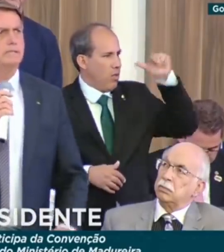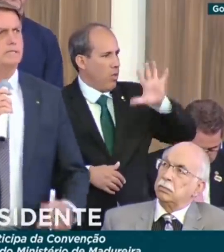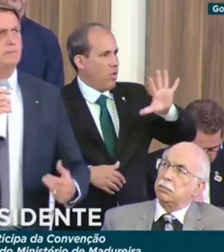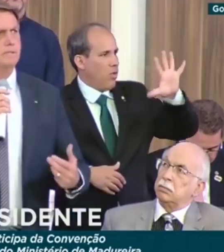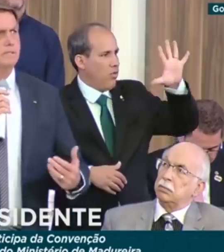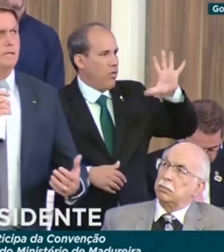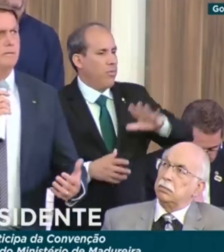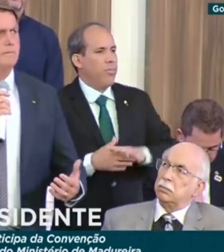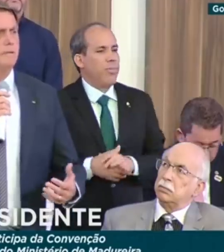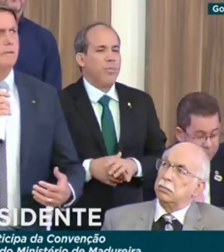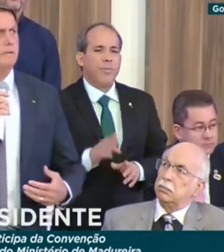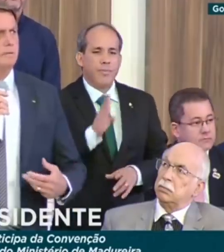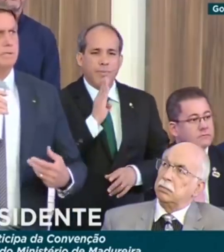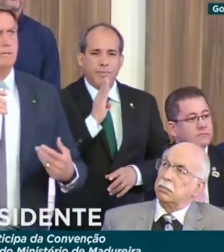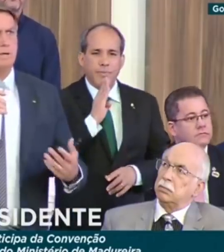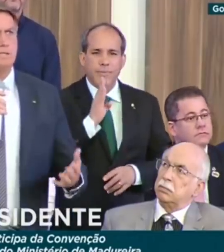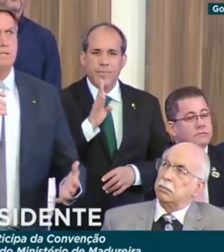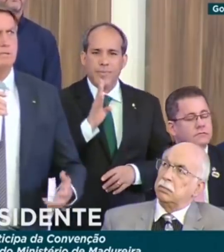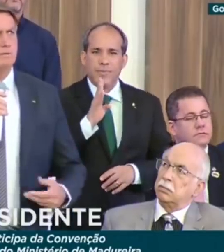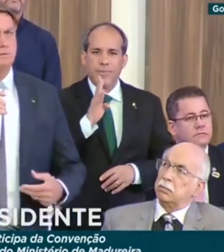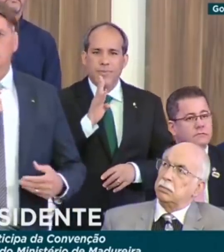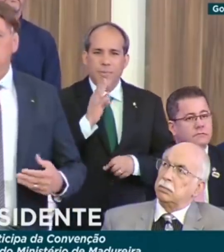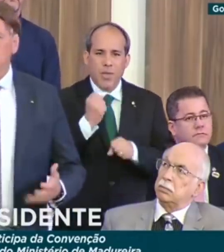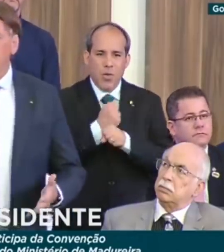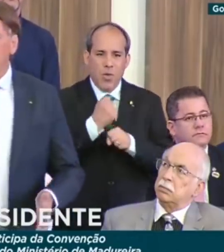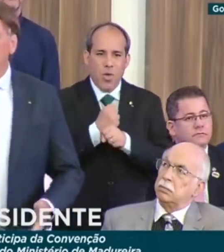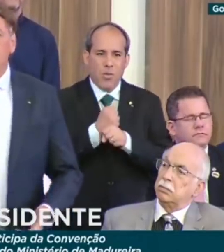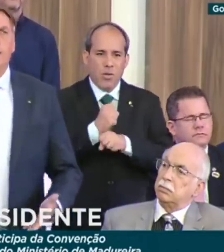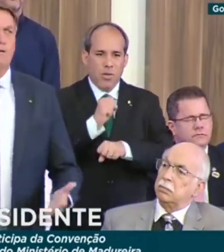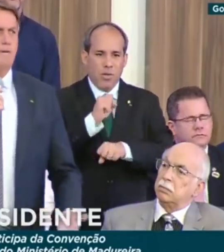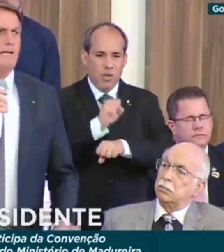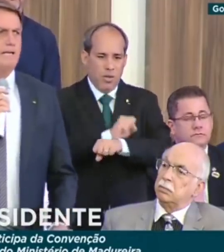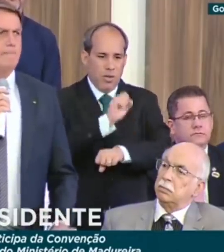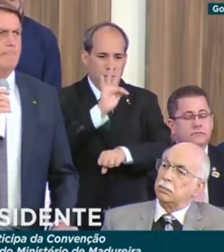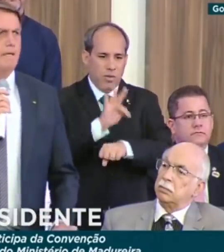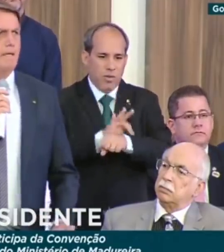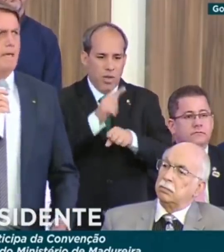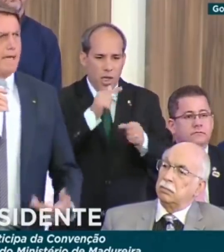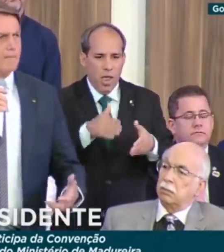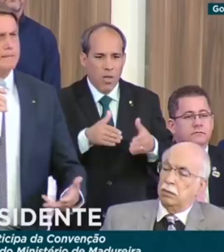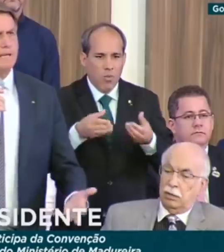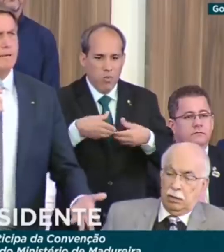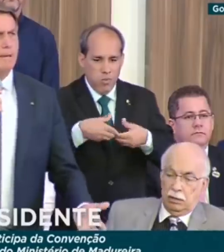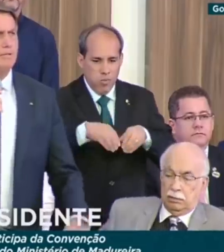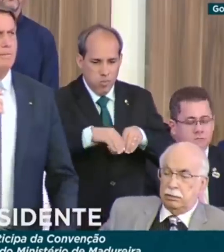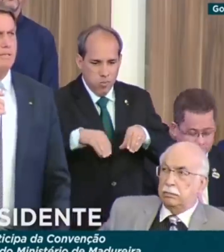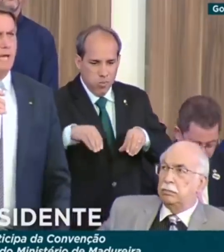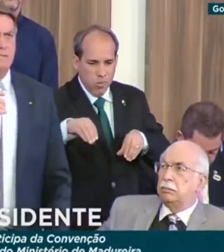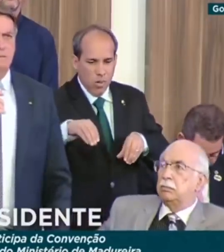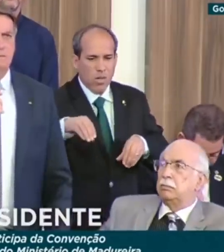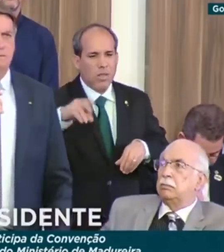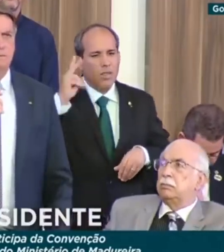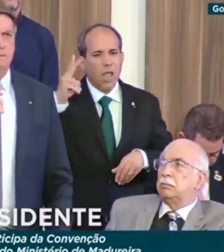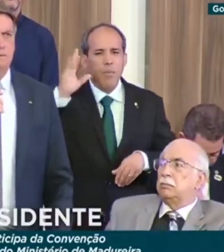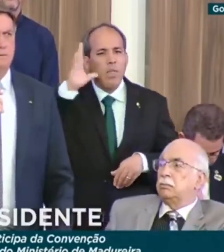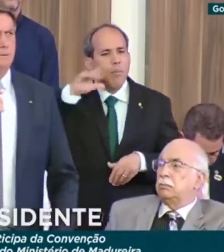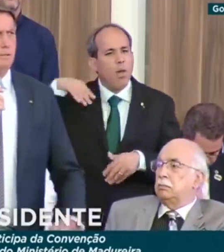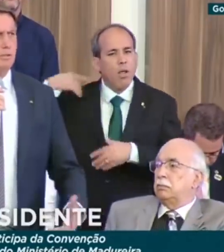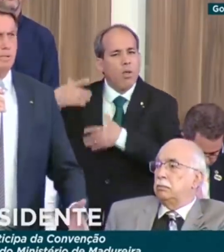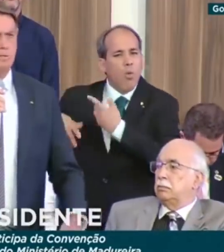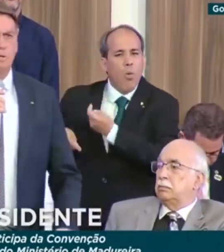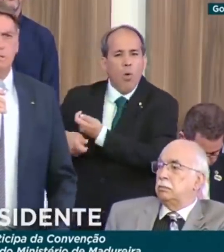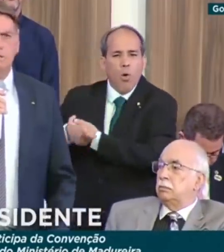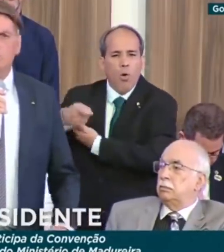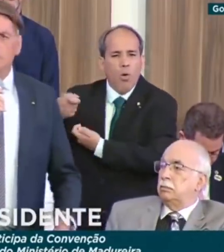A transposição do São Francisco sempre foi uma novela. Era para ter acabado em 2010,